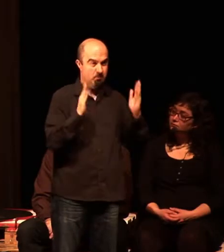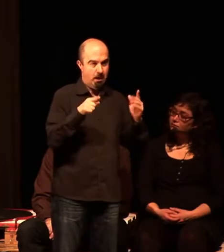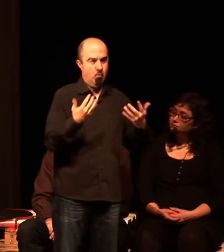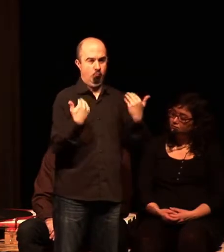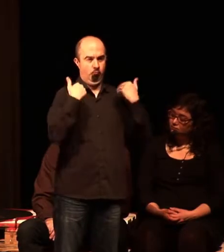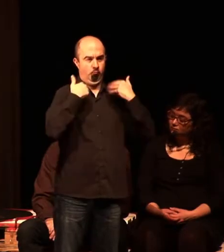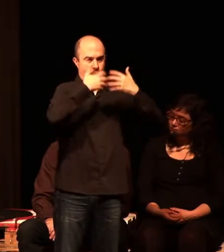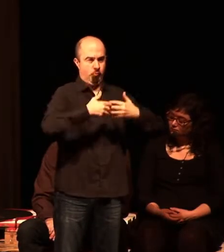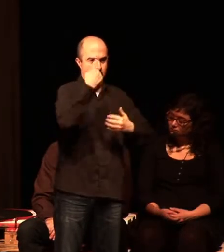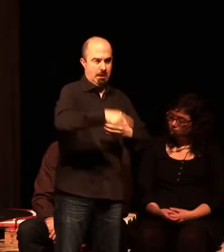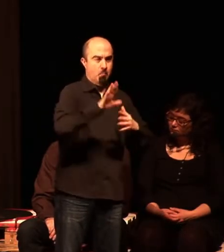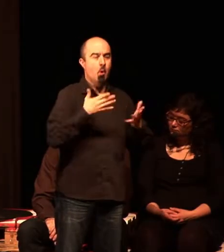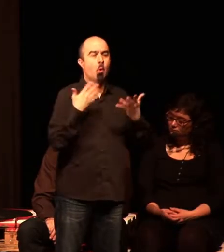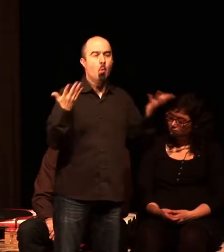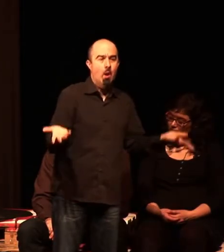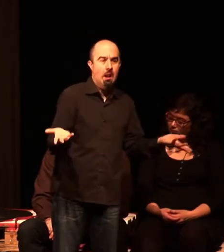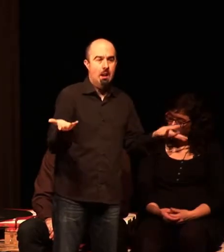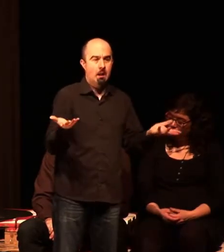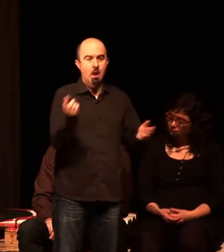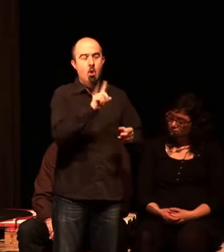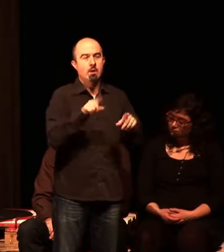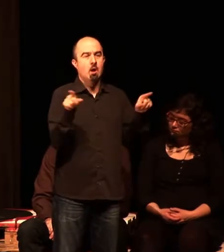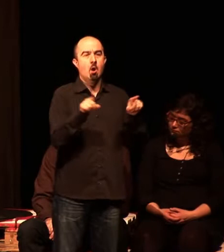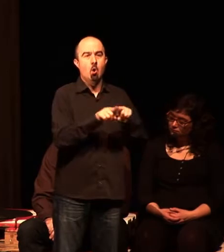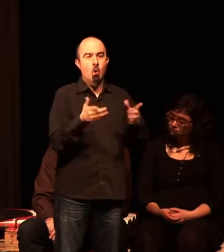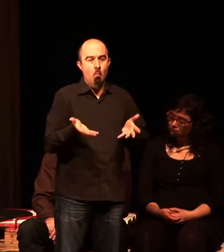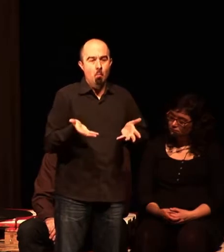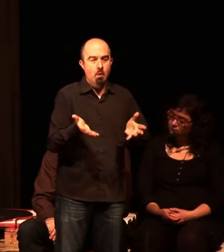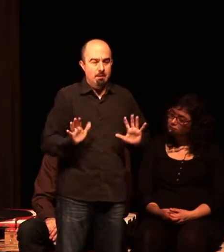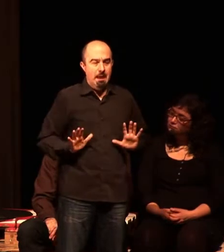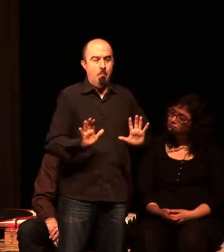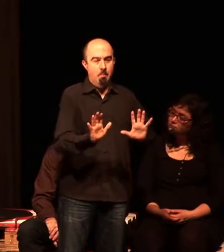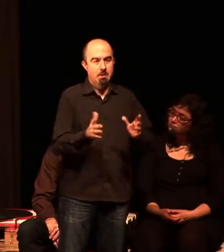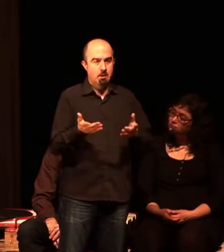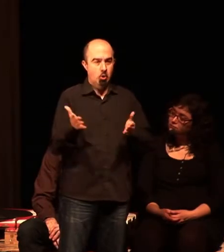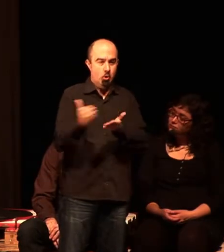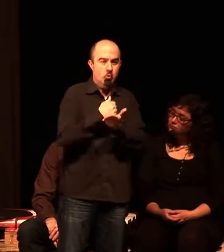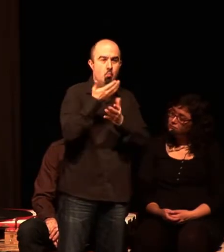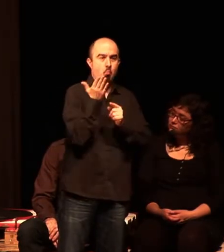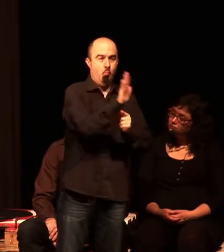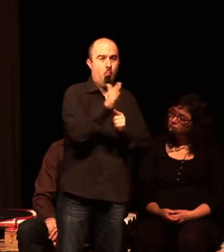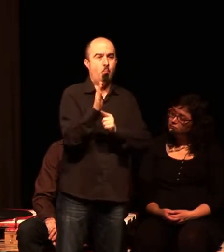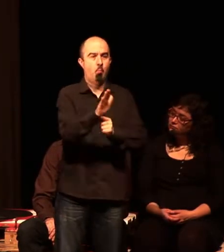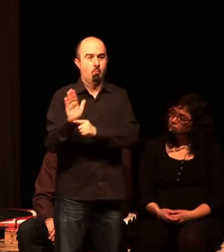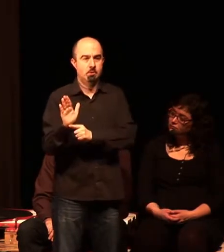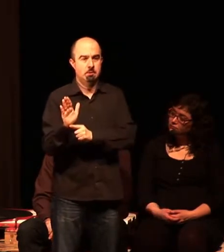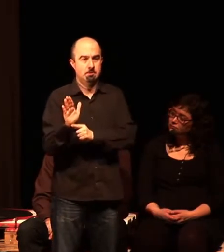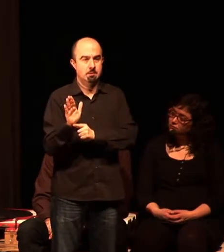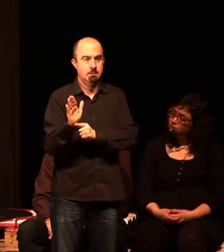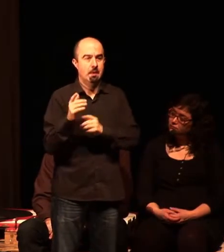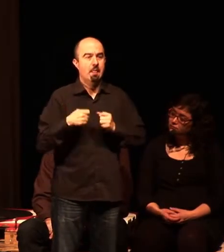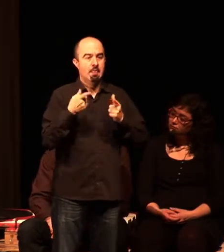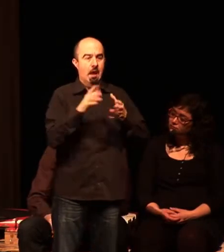funció i la funció de les institucions no ha de ser altra que la d'impulsar totes aquestes propostes que la